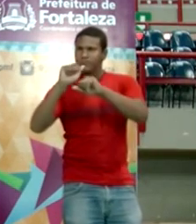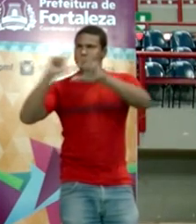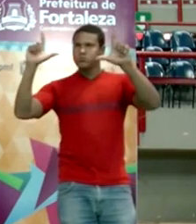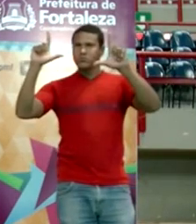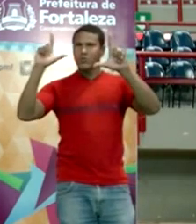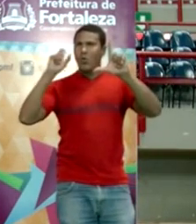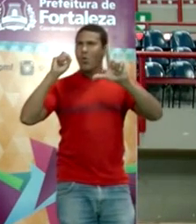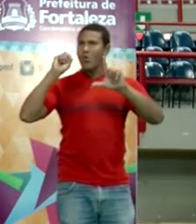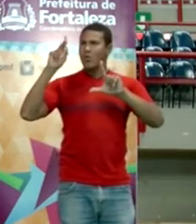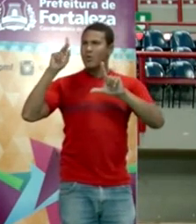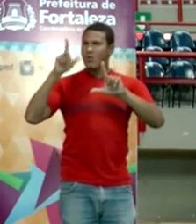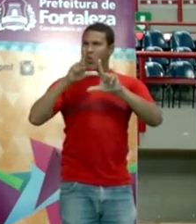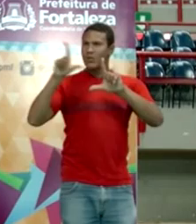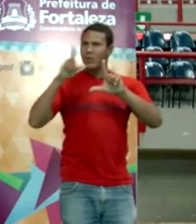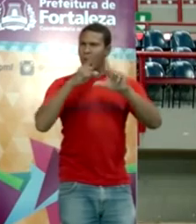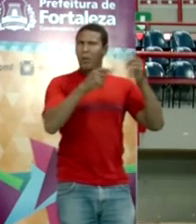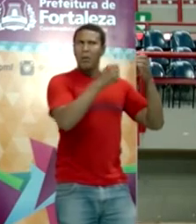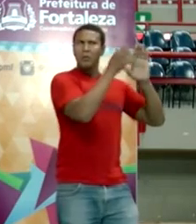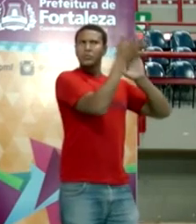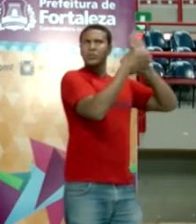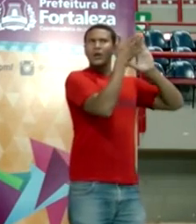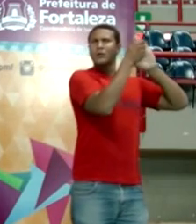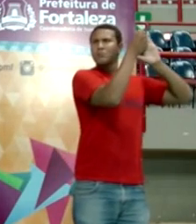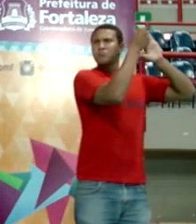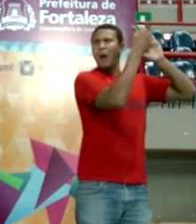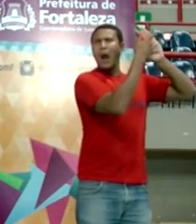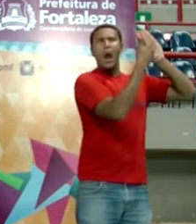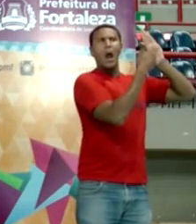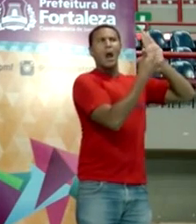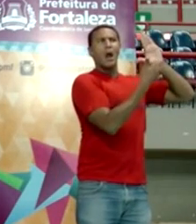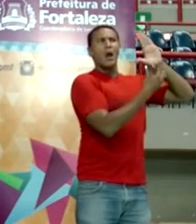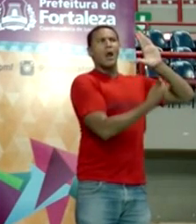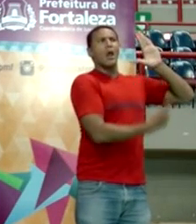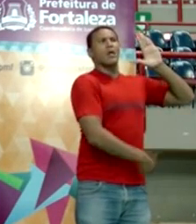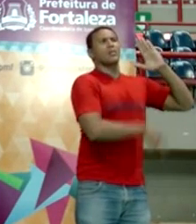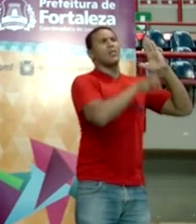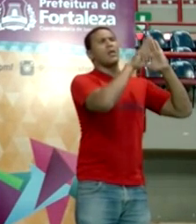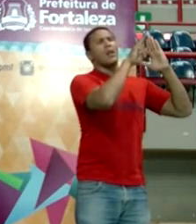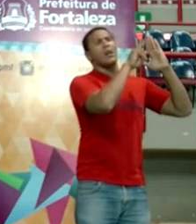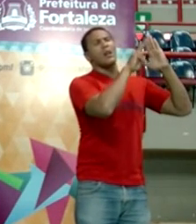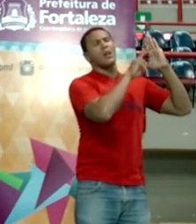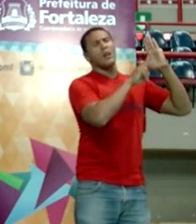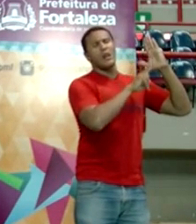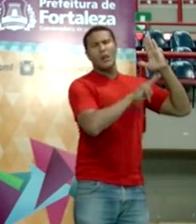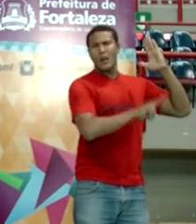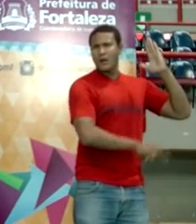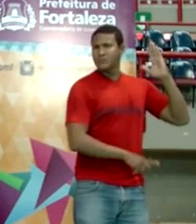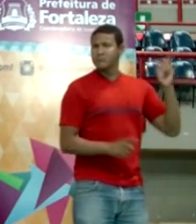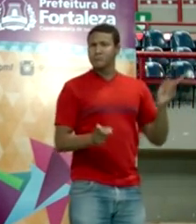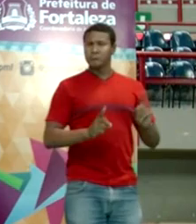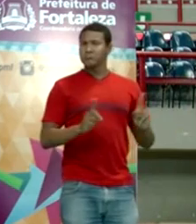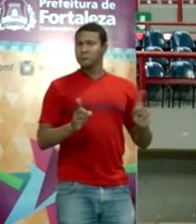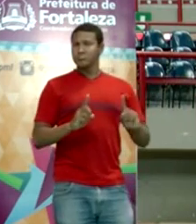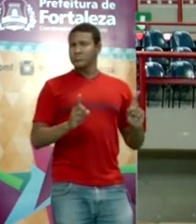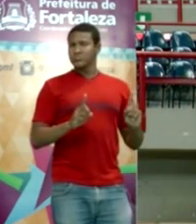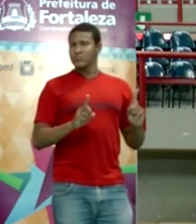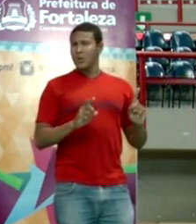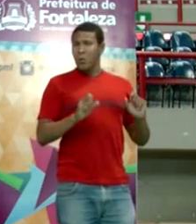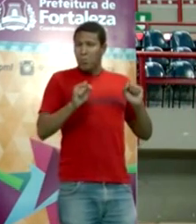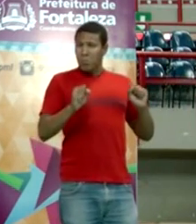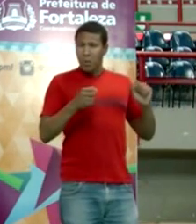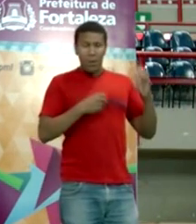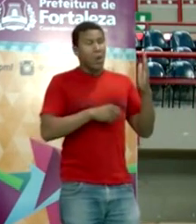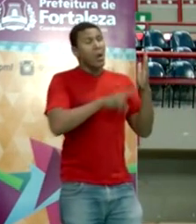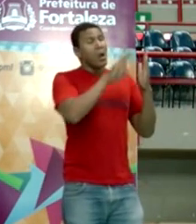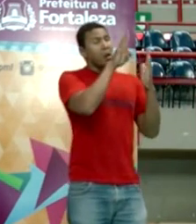sou obrigado a ler aquele texto de ponta a ponta, seguindo linearmente a leitura. Eu posso fazer o meu próprio